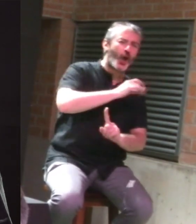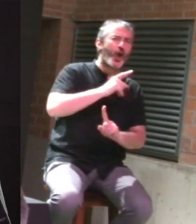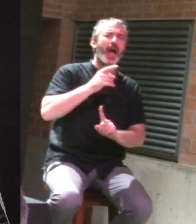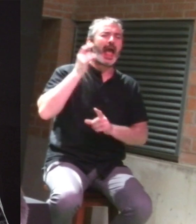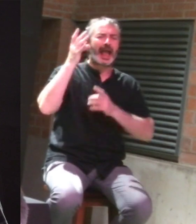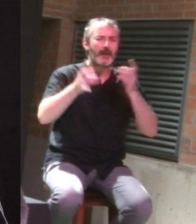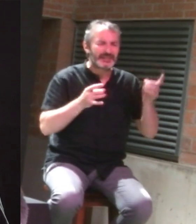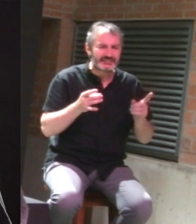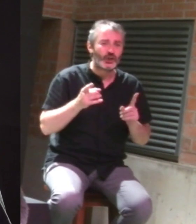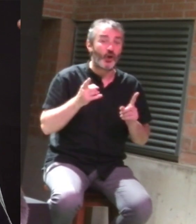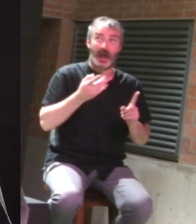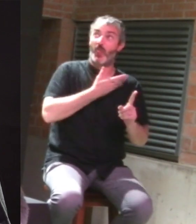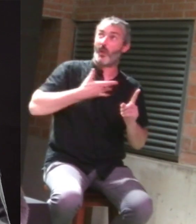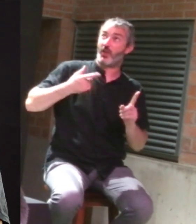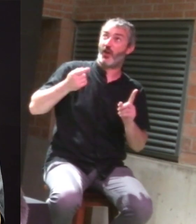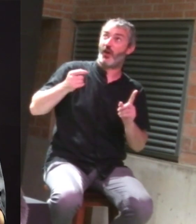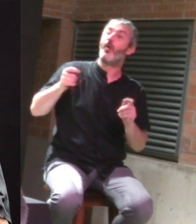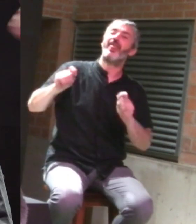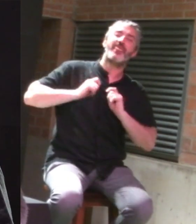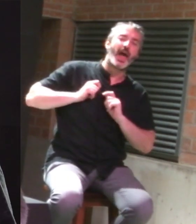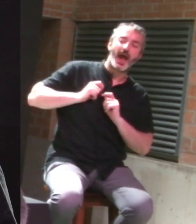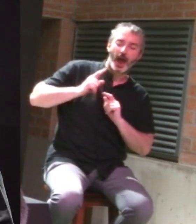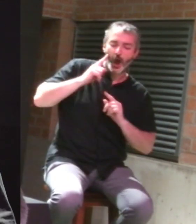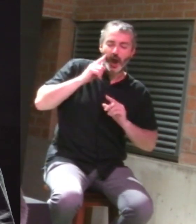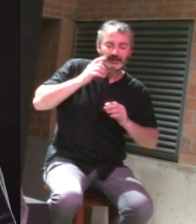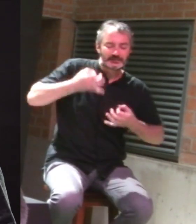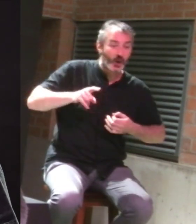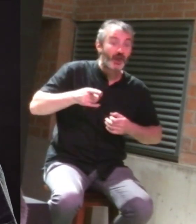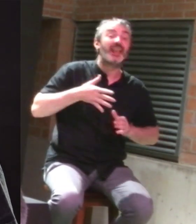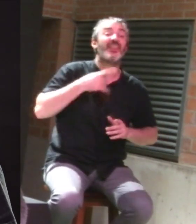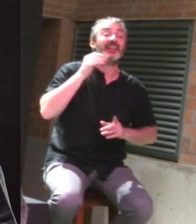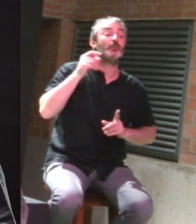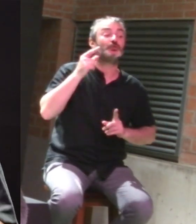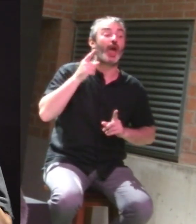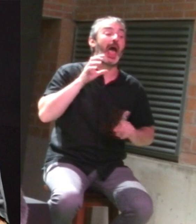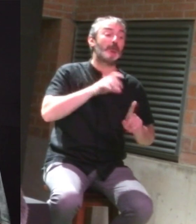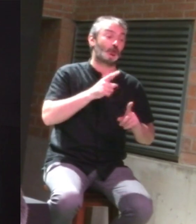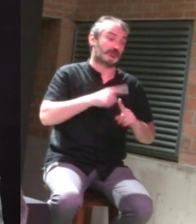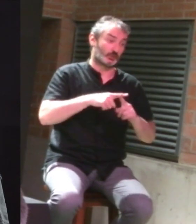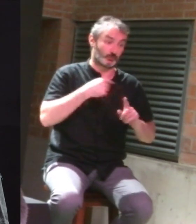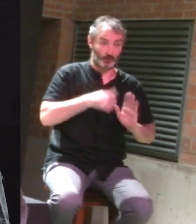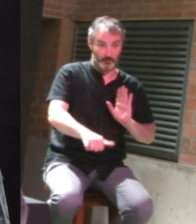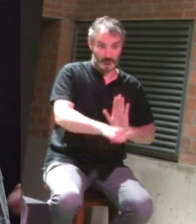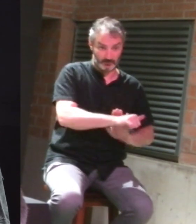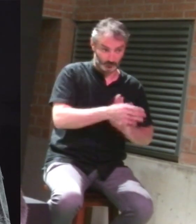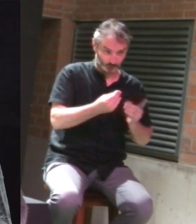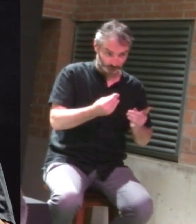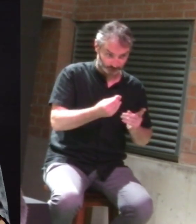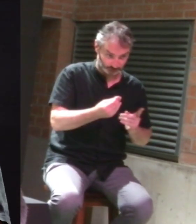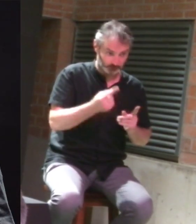amos y sus lacayos. Pensemos que había abusos sexuales, estaban a la orden del